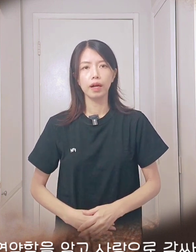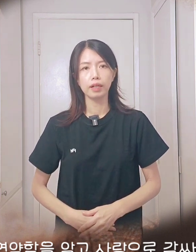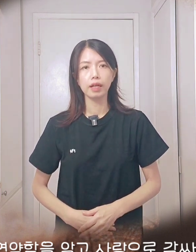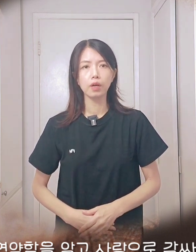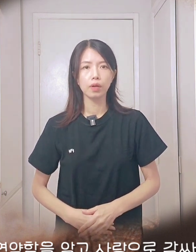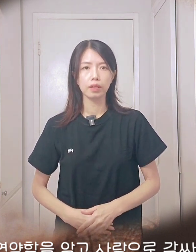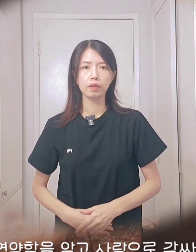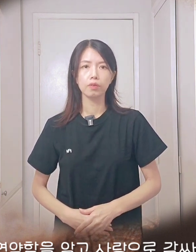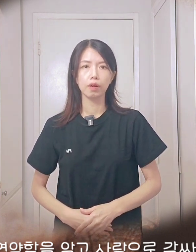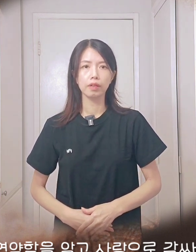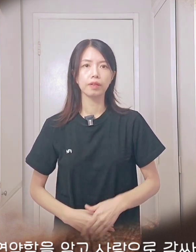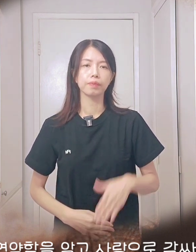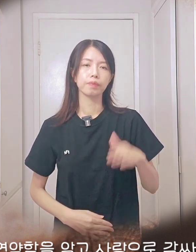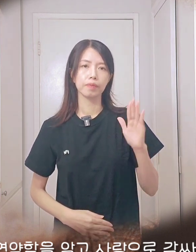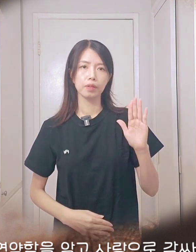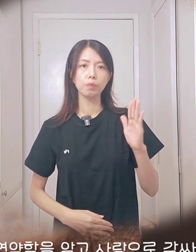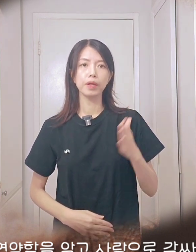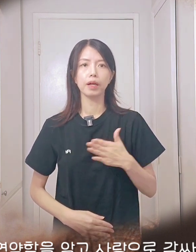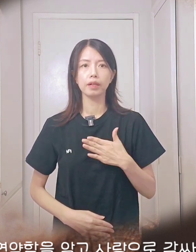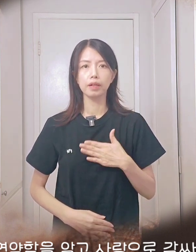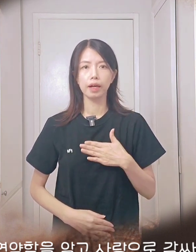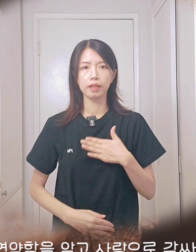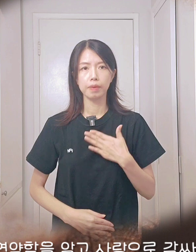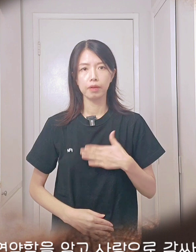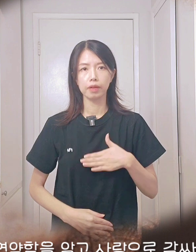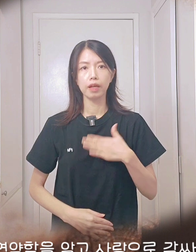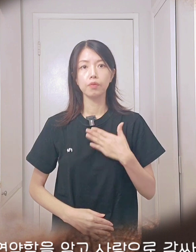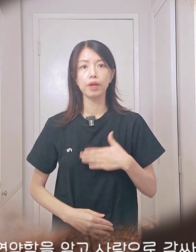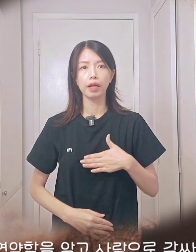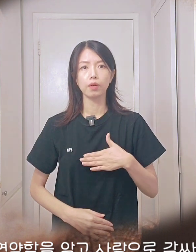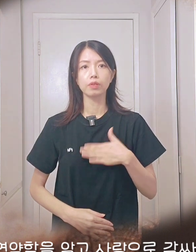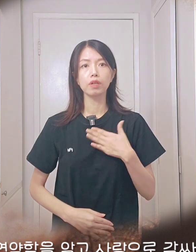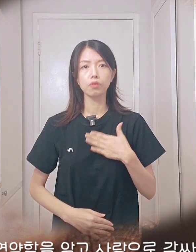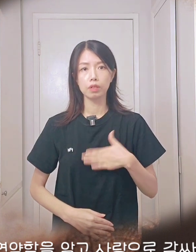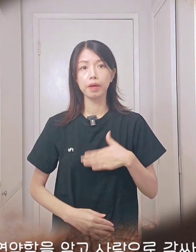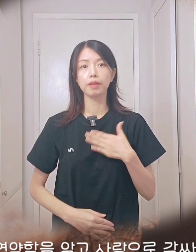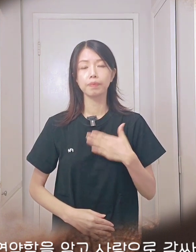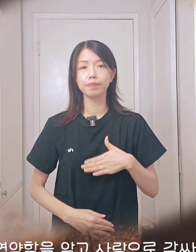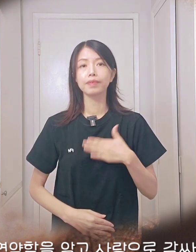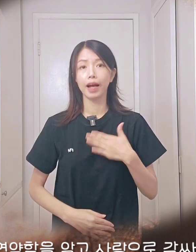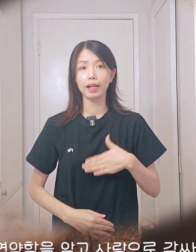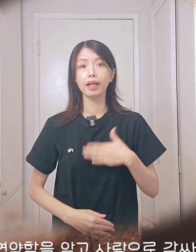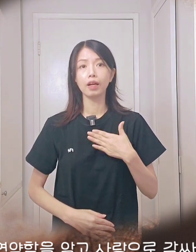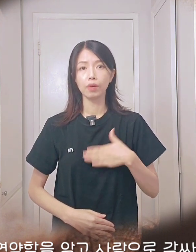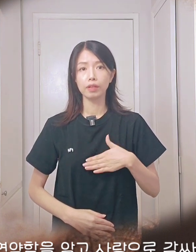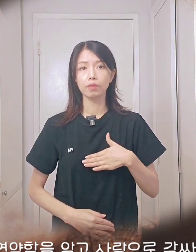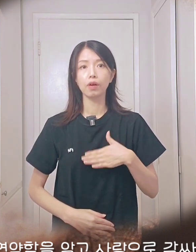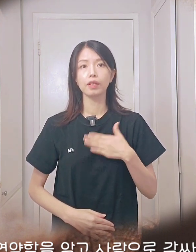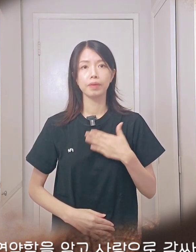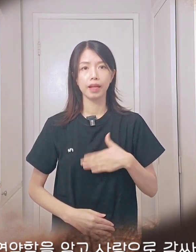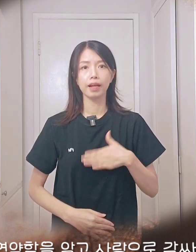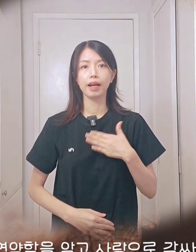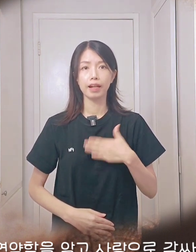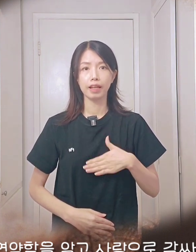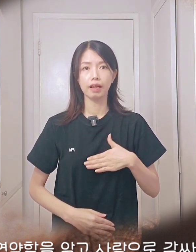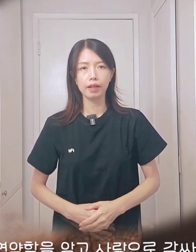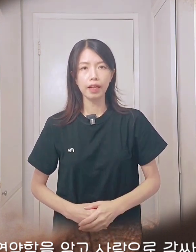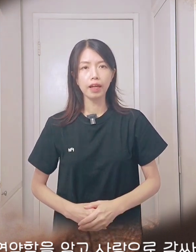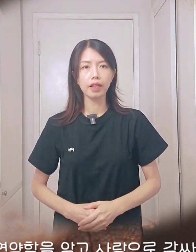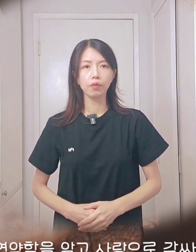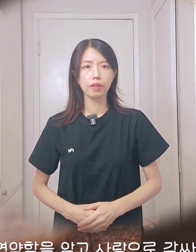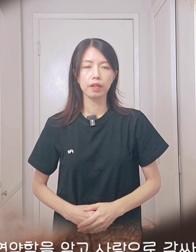알고, 알다라고 하는 뜻의 수어는 손바닥을 가슴에 이렇게 위아래로 스쳐주시면 알다라고 하는 뜻의 수어가 됩니다.